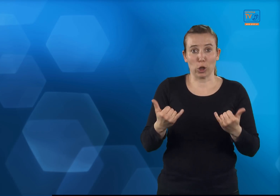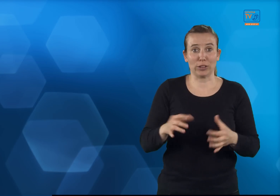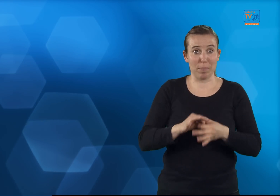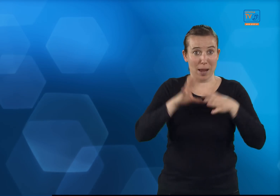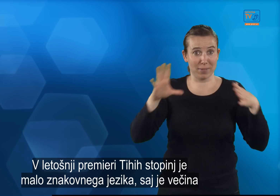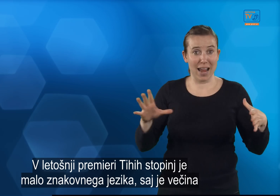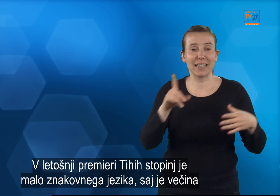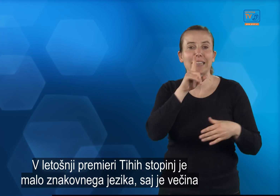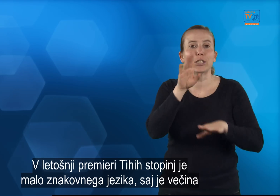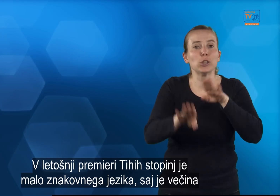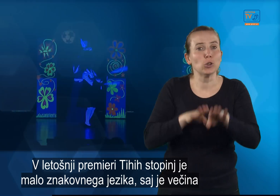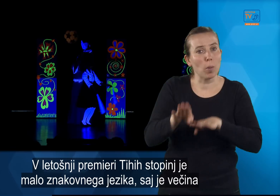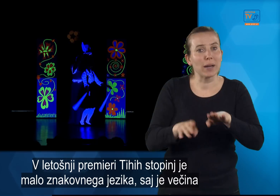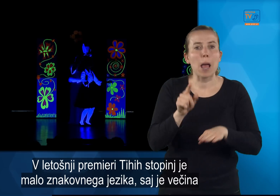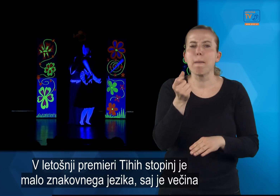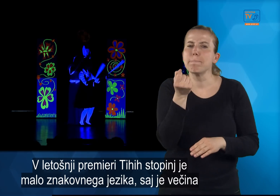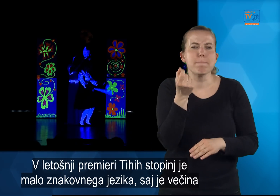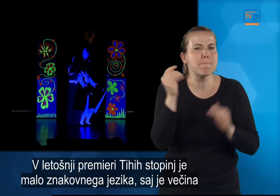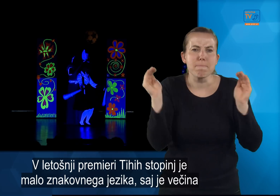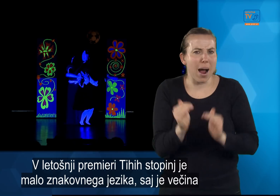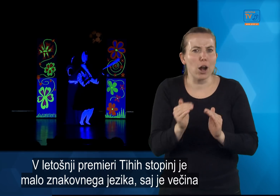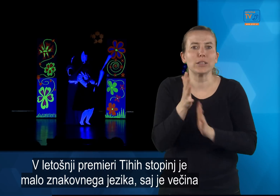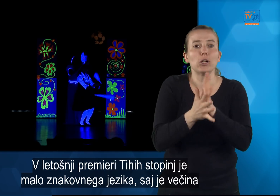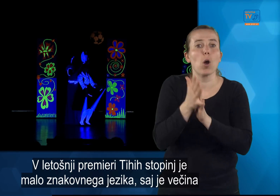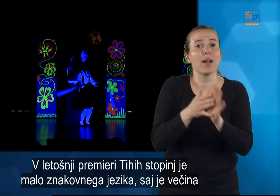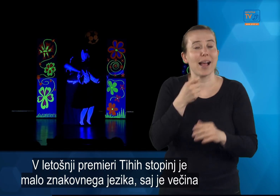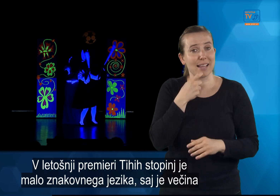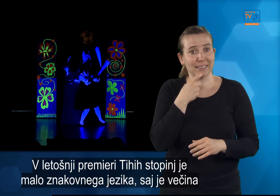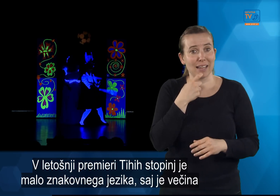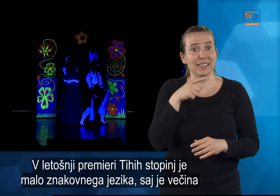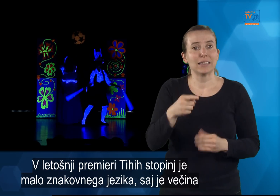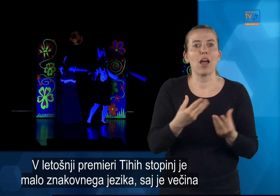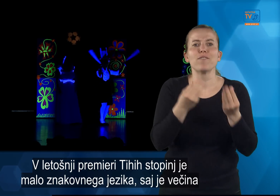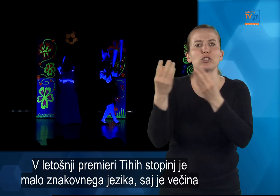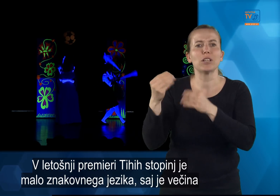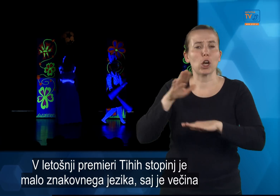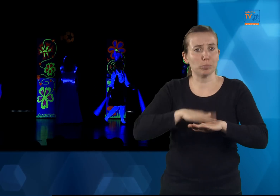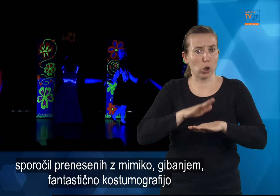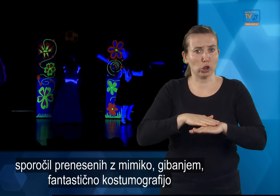V letošnji premieri Tihih stopinj je malo znakovnega jezika, saj je večina